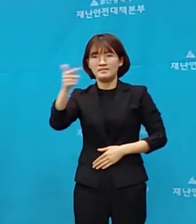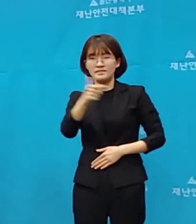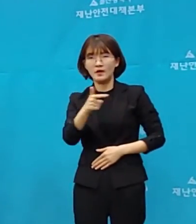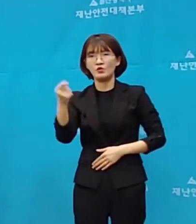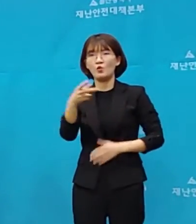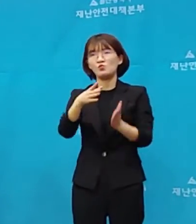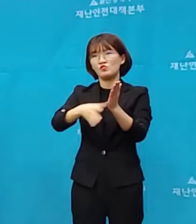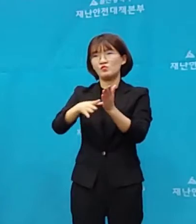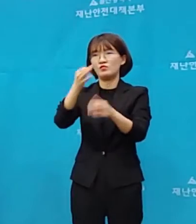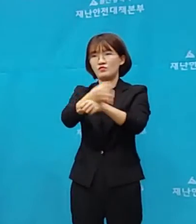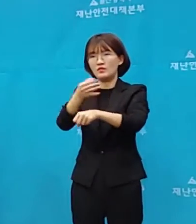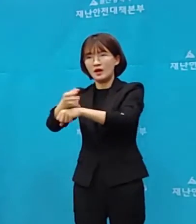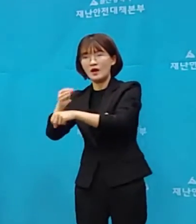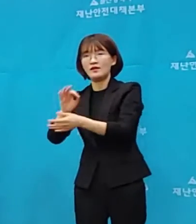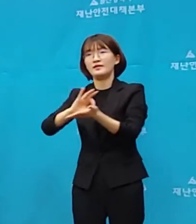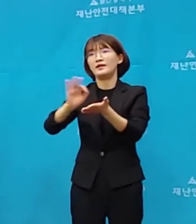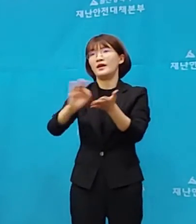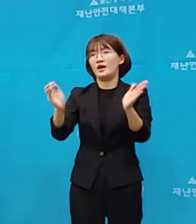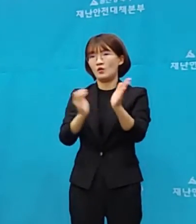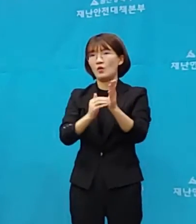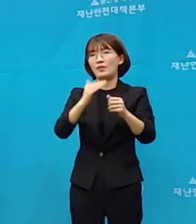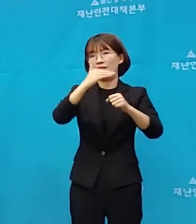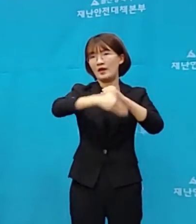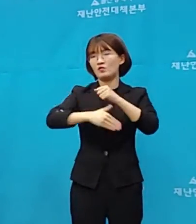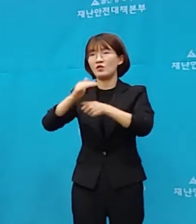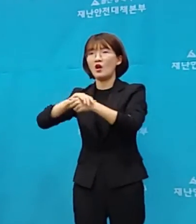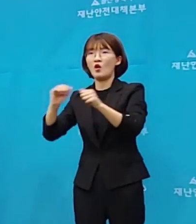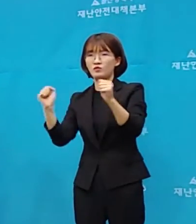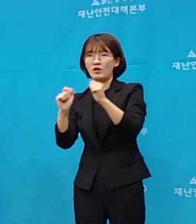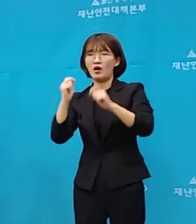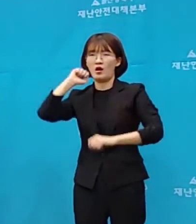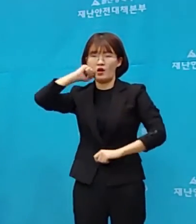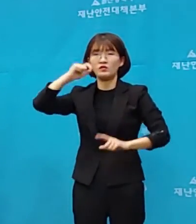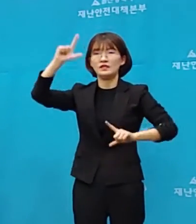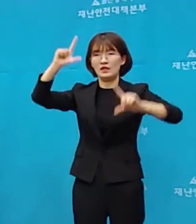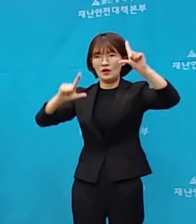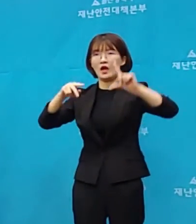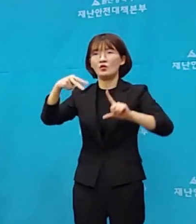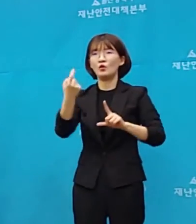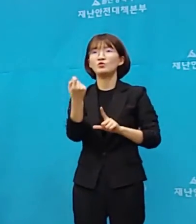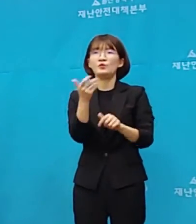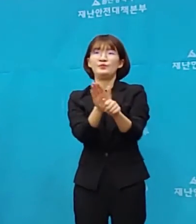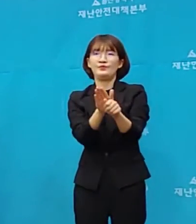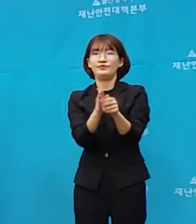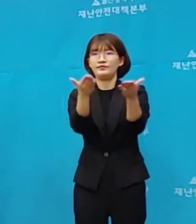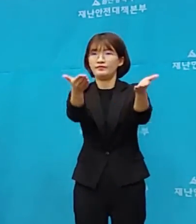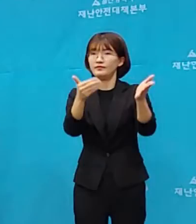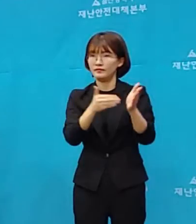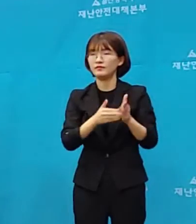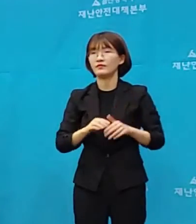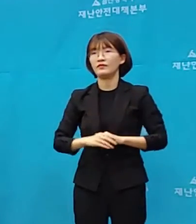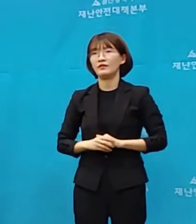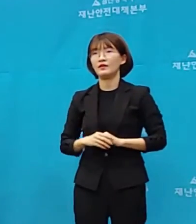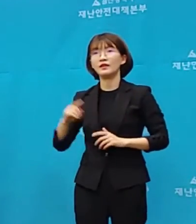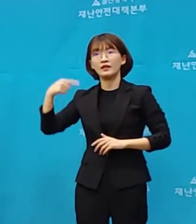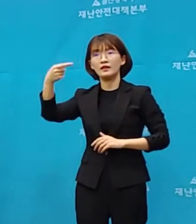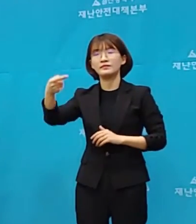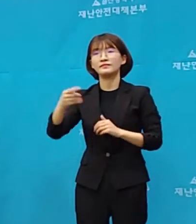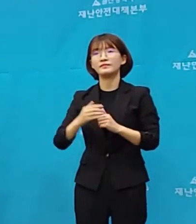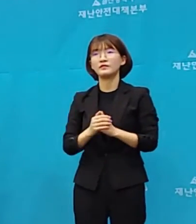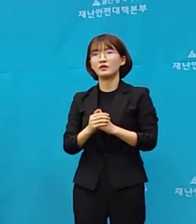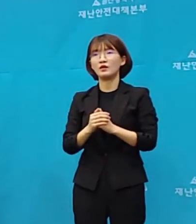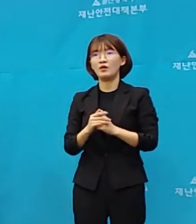구입 등에 활용하였으며 대구 경북의 어려운 상황에도 지원을 하였습니다. 다음은